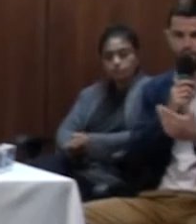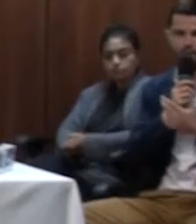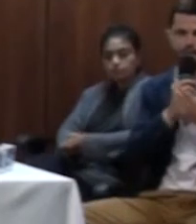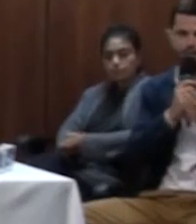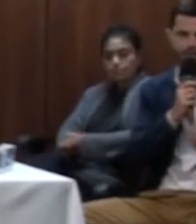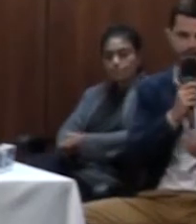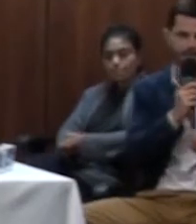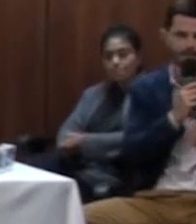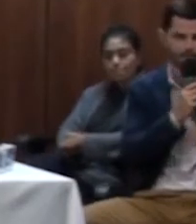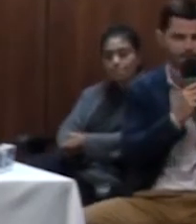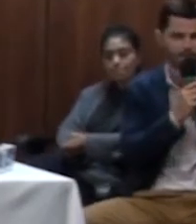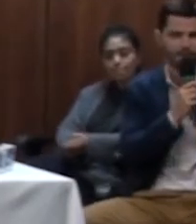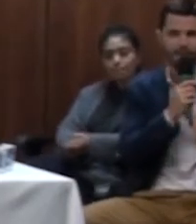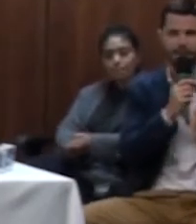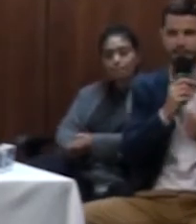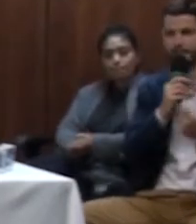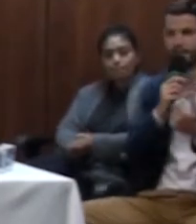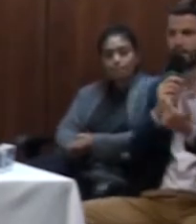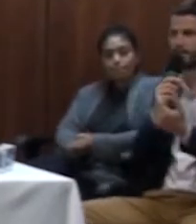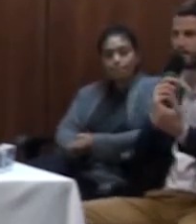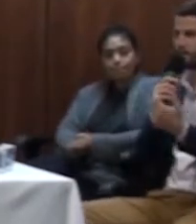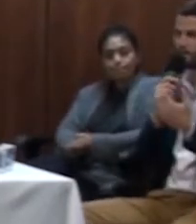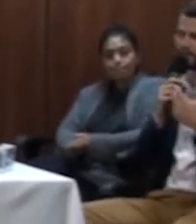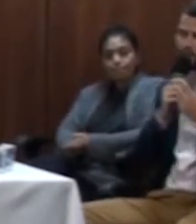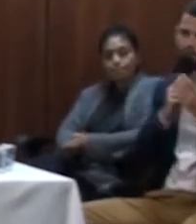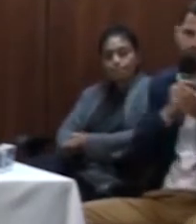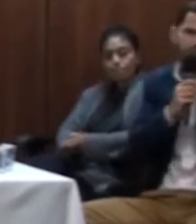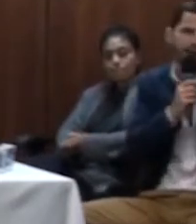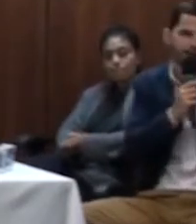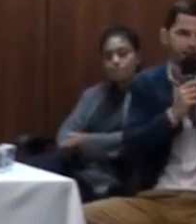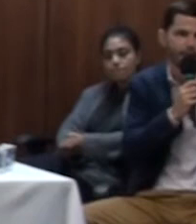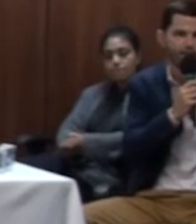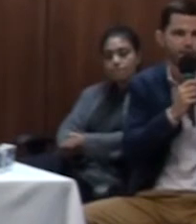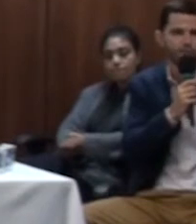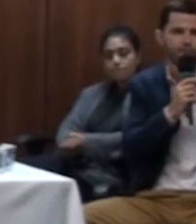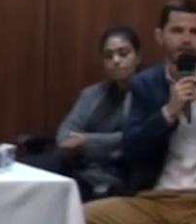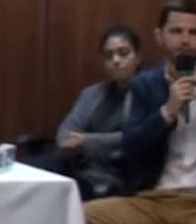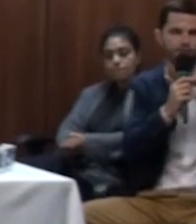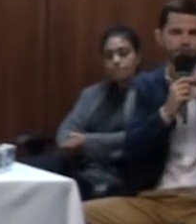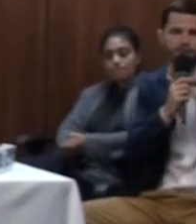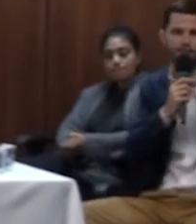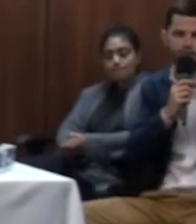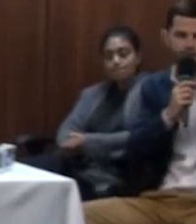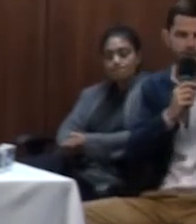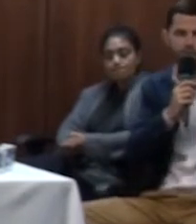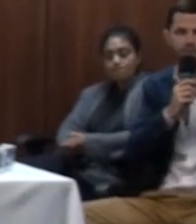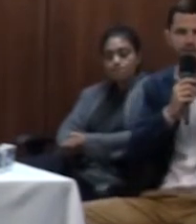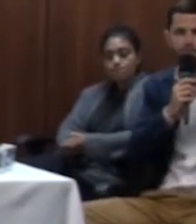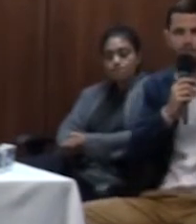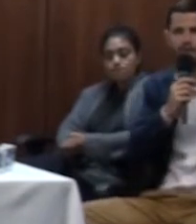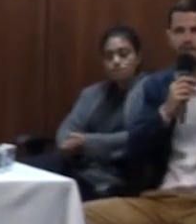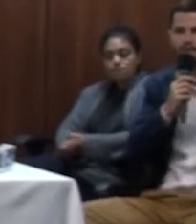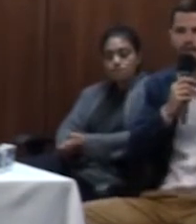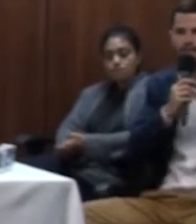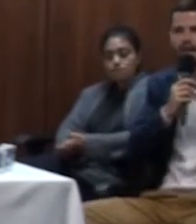de equipes, como ela está organizada hoje, ela está organizada de uma maneira um pouco voluntária, né? Depende de as equipes desses